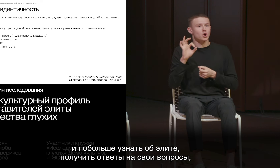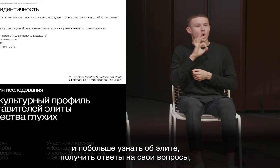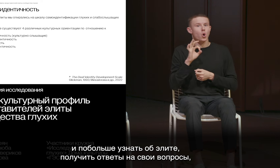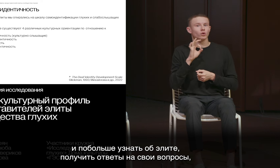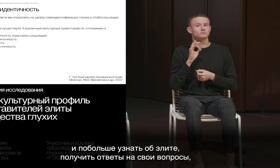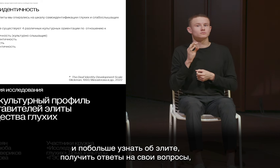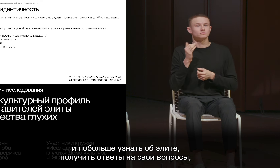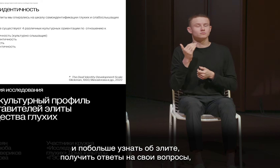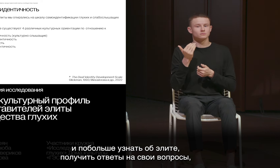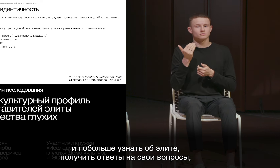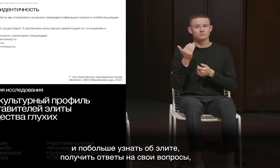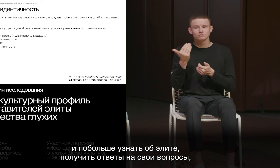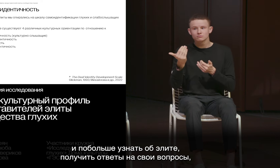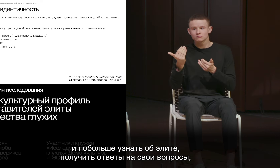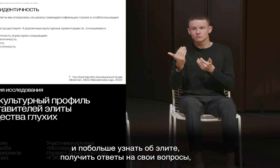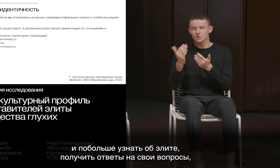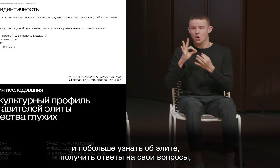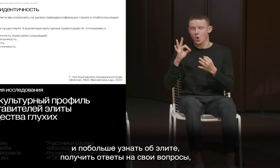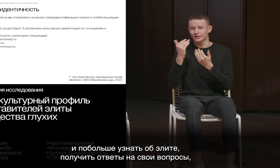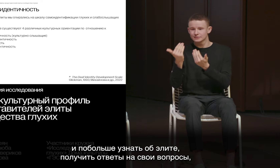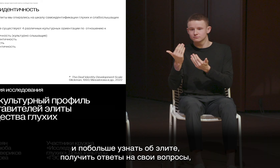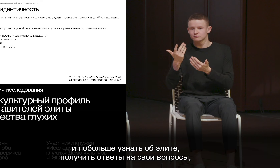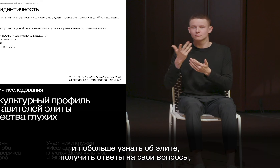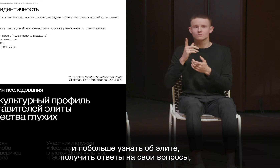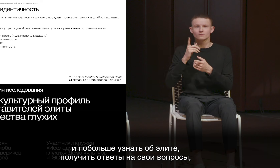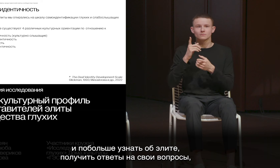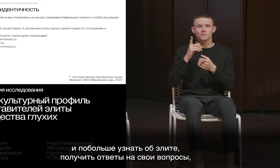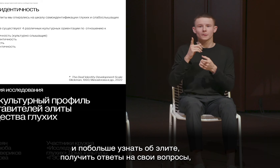и побольше узнать о их